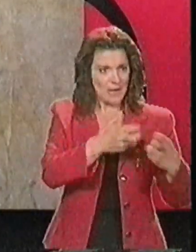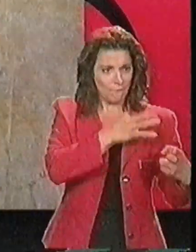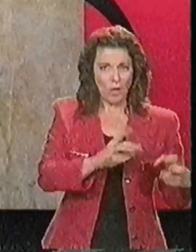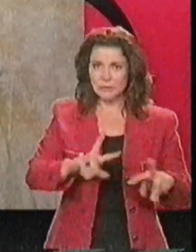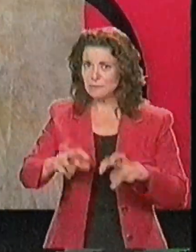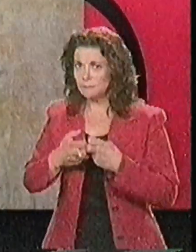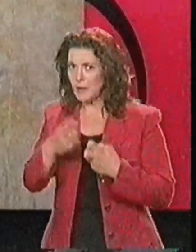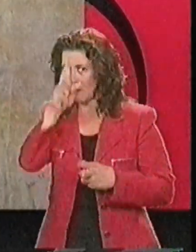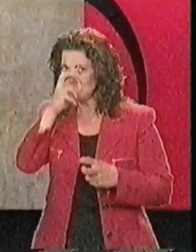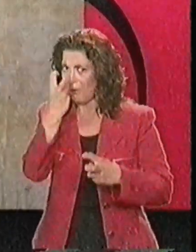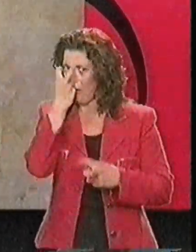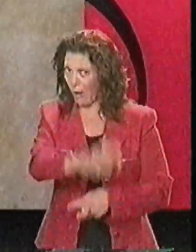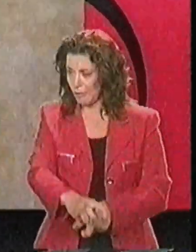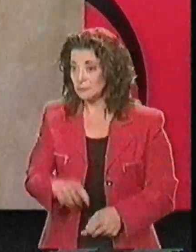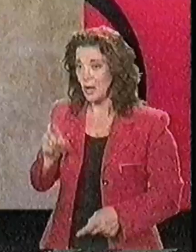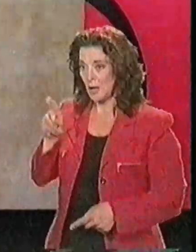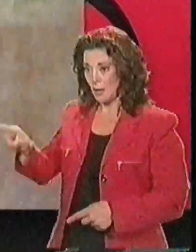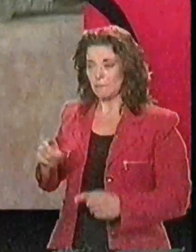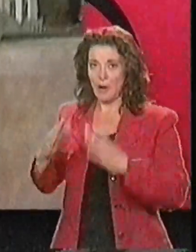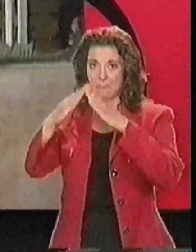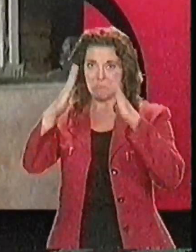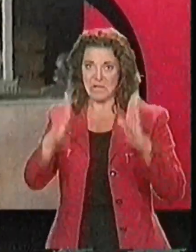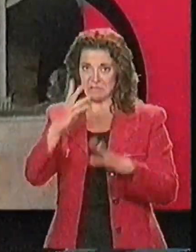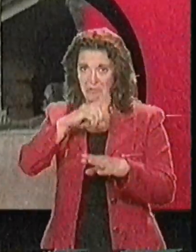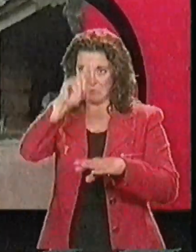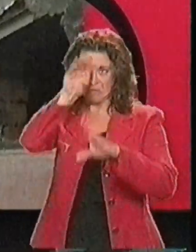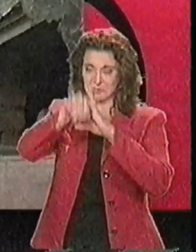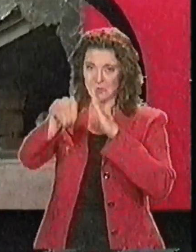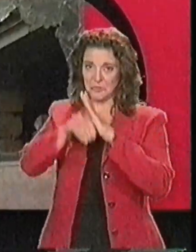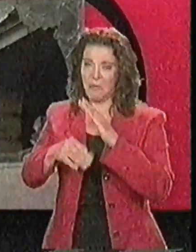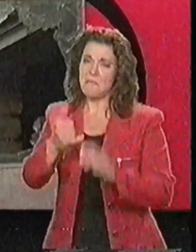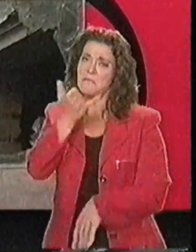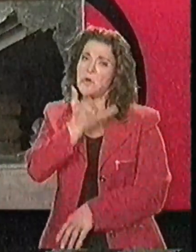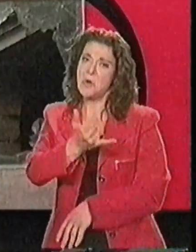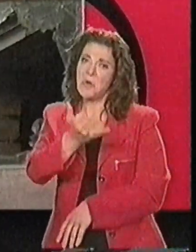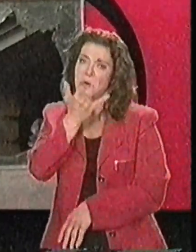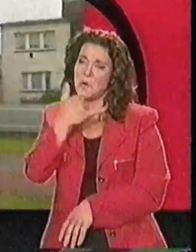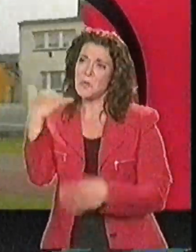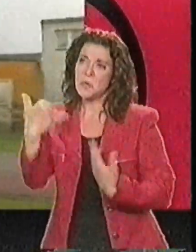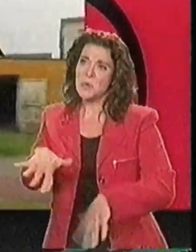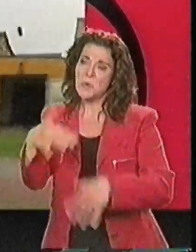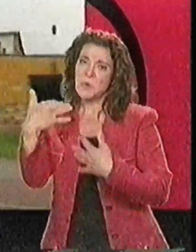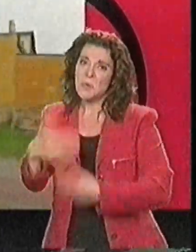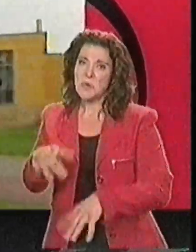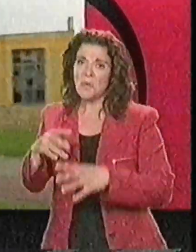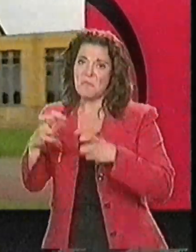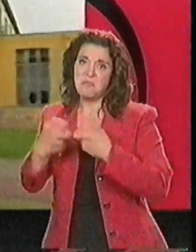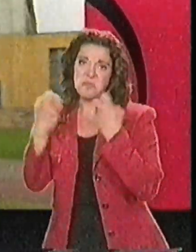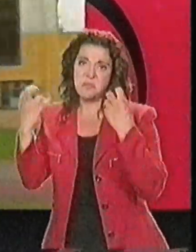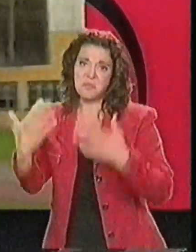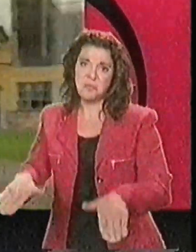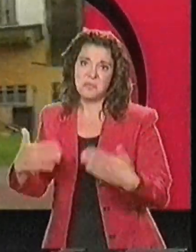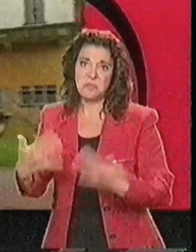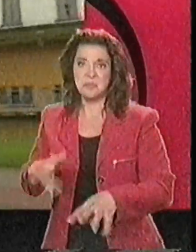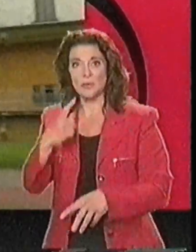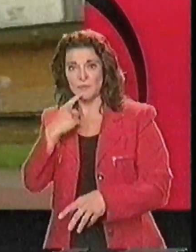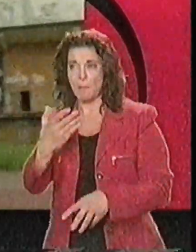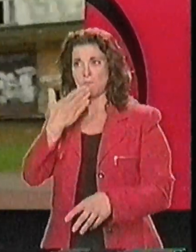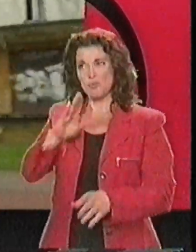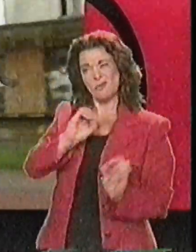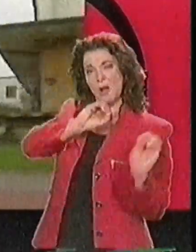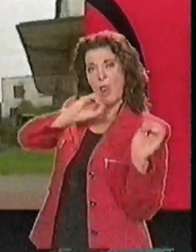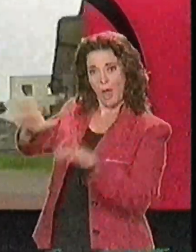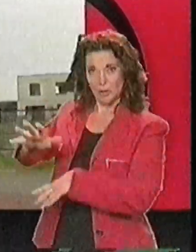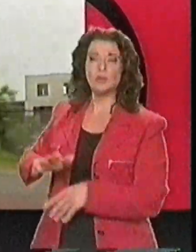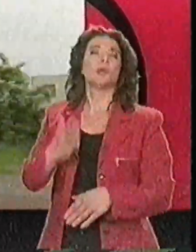témoignent ces bâtiments en ruine, délaissés par des habitants en quête d'une vie meilleure. Depuis 1989, ils sont 200 000, soit un